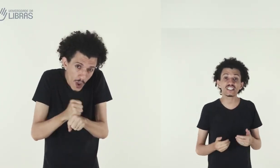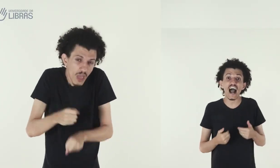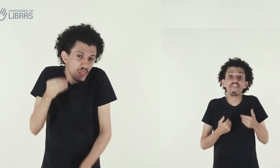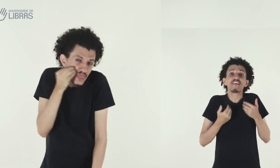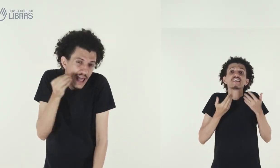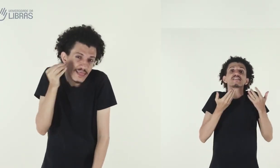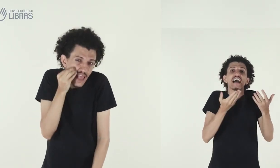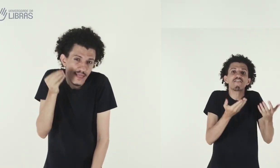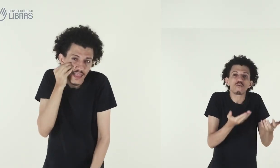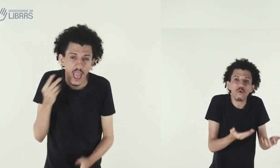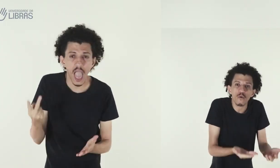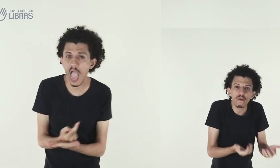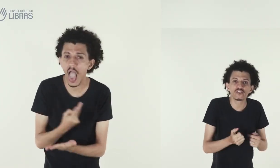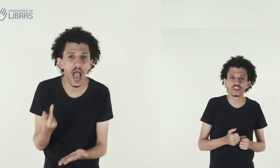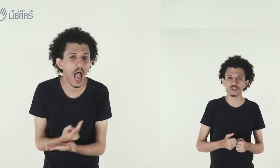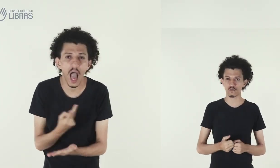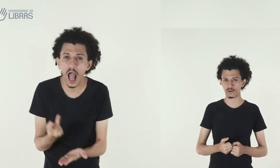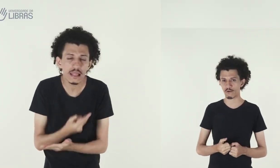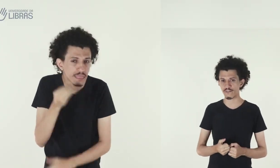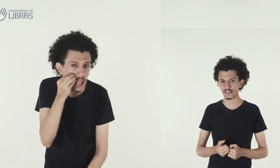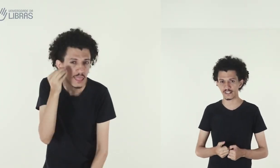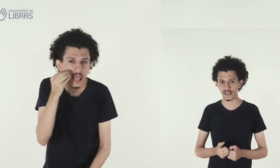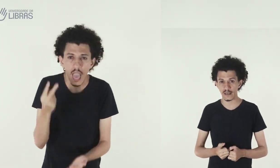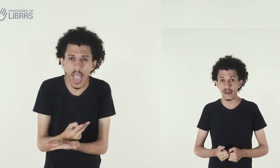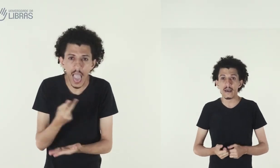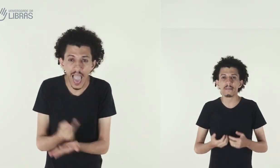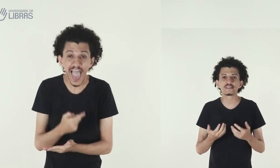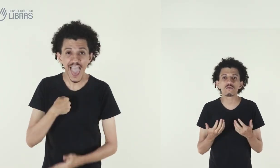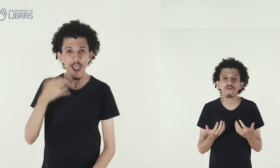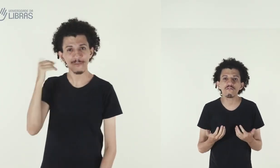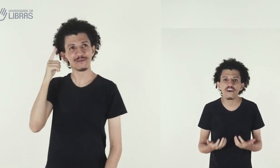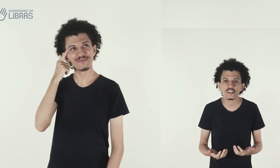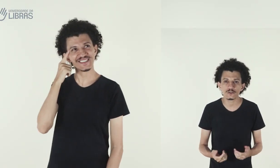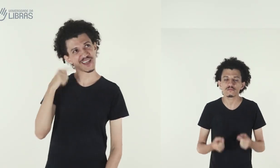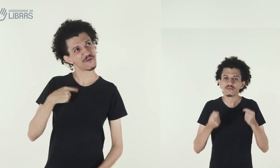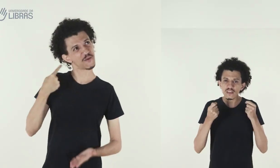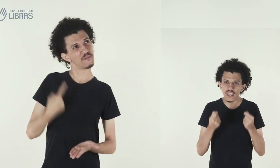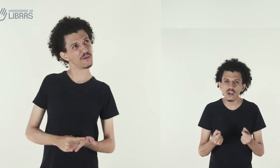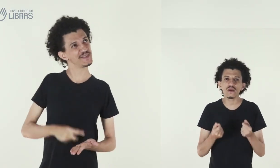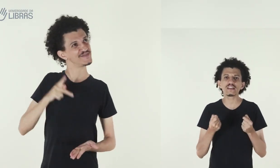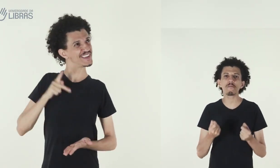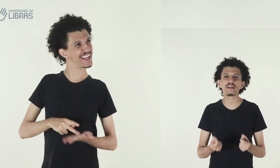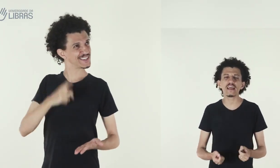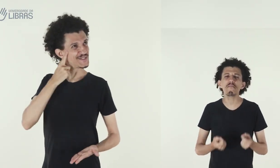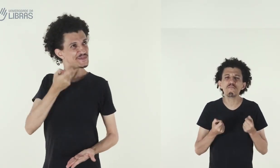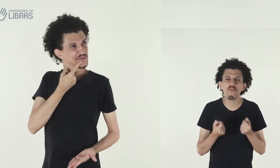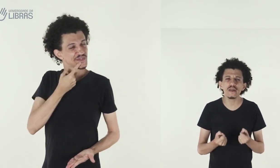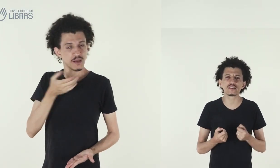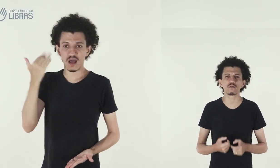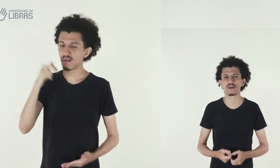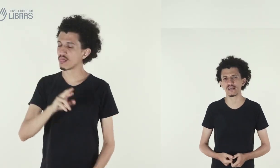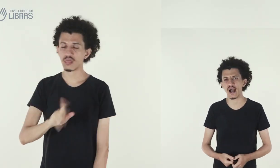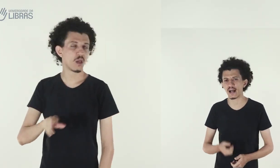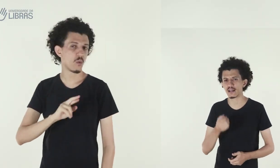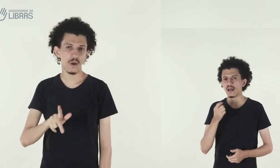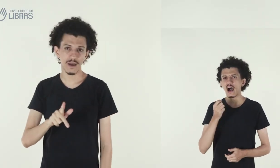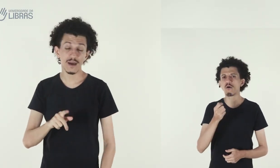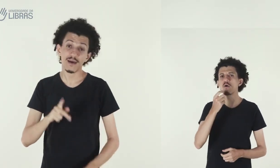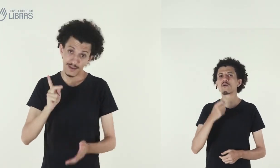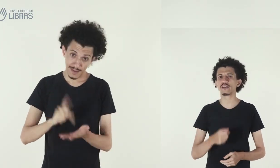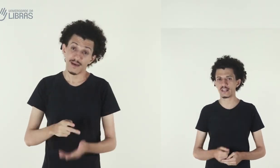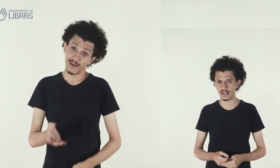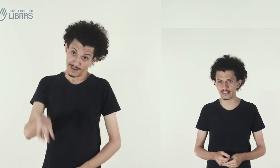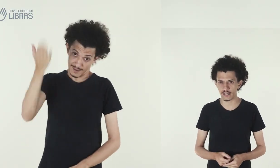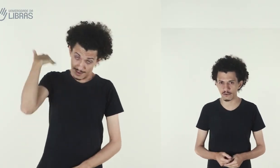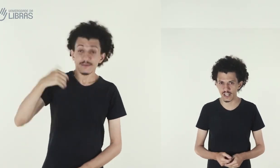Eu achava que estava comprometido com o que eu fazia, mas eu confesso, eu interpretei muita coisa errada